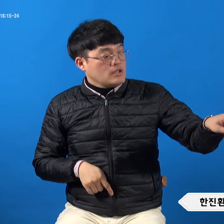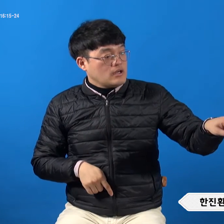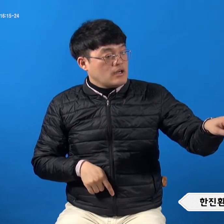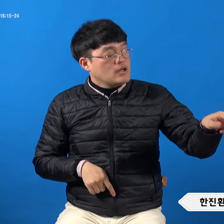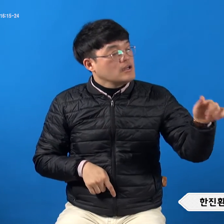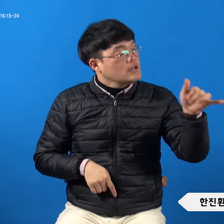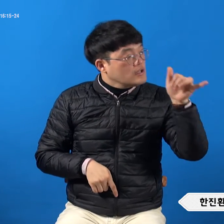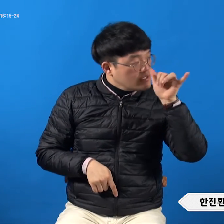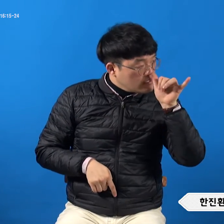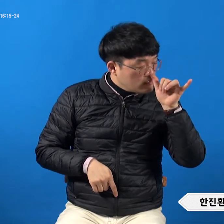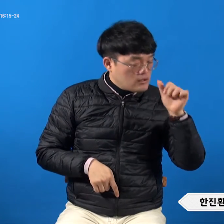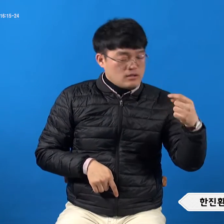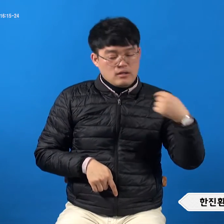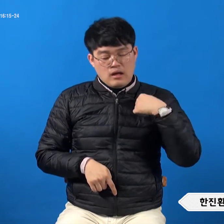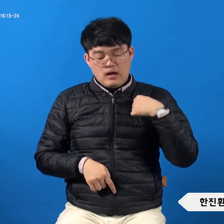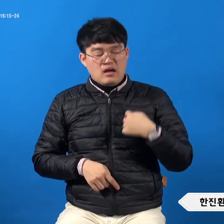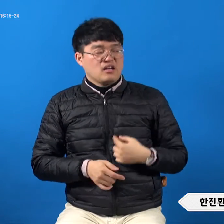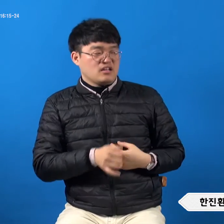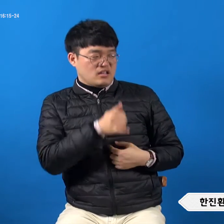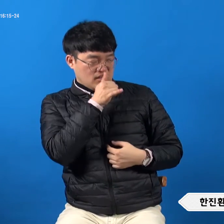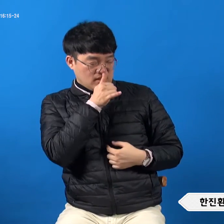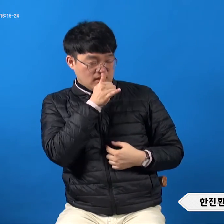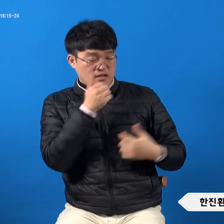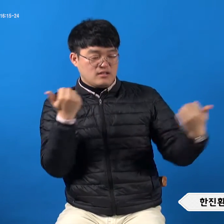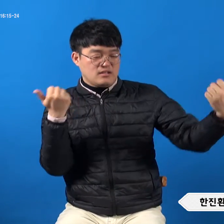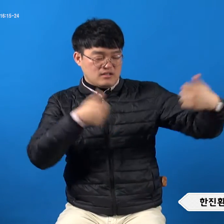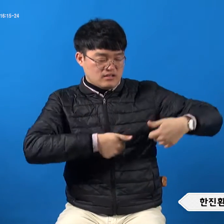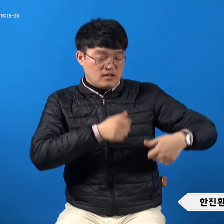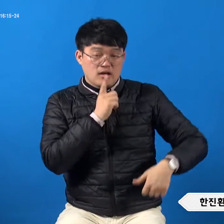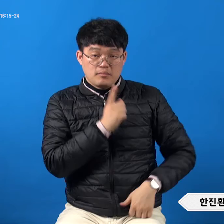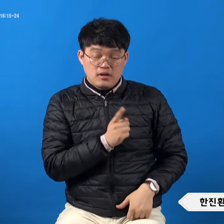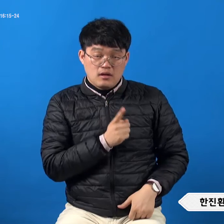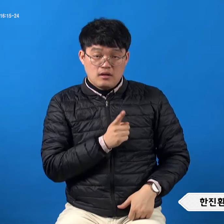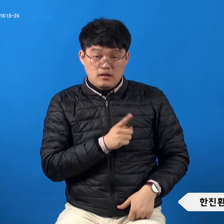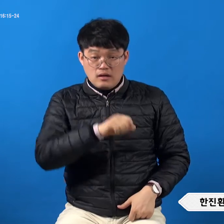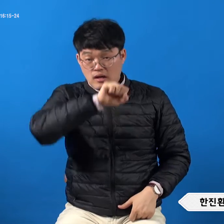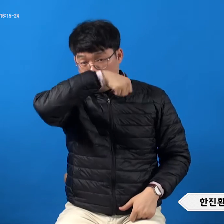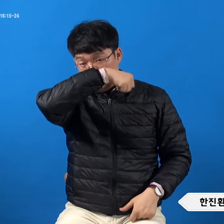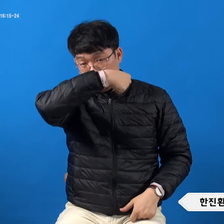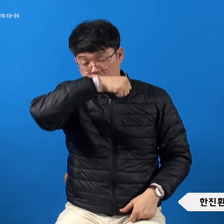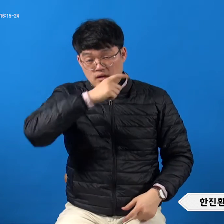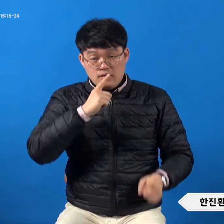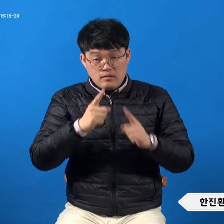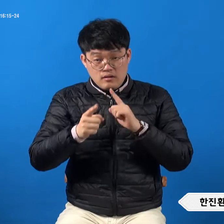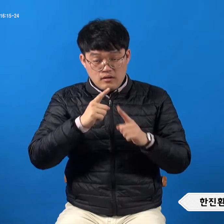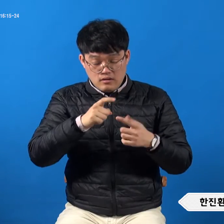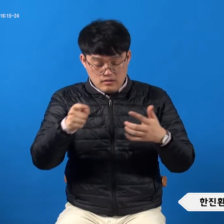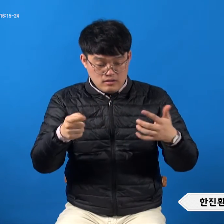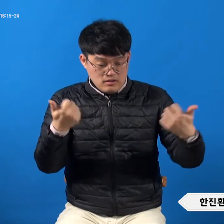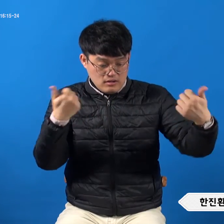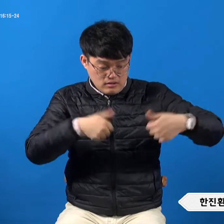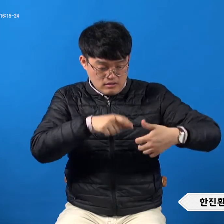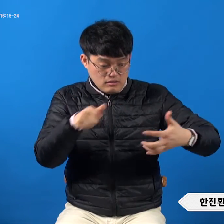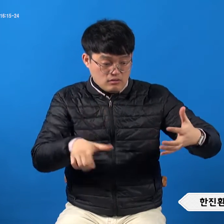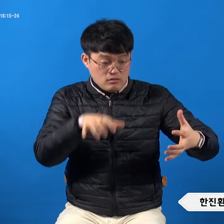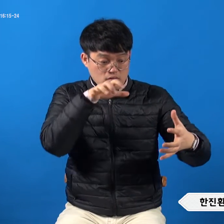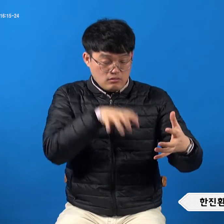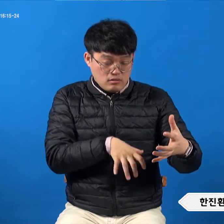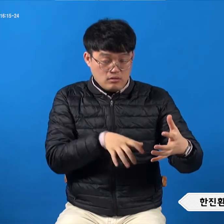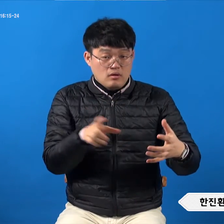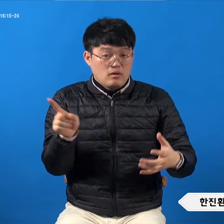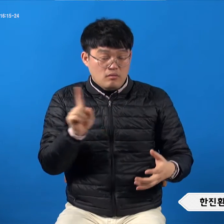하는 뜻입니다. 아프리카 사람들 인사나 무슨 그 언어 속에 영감이 깃들어 있을 때가